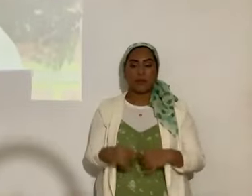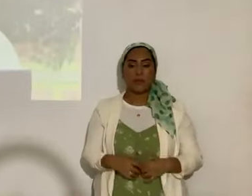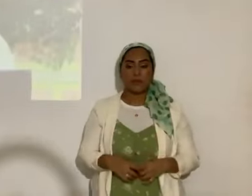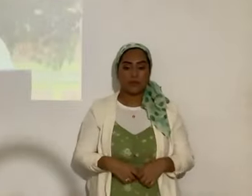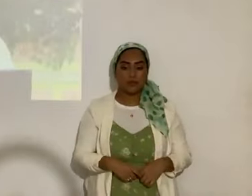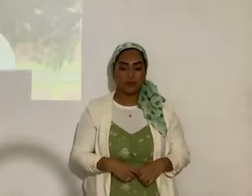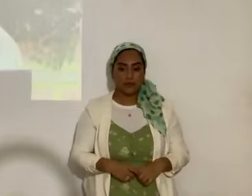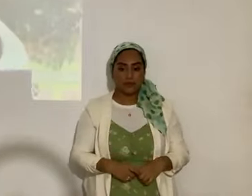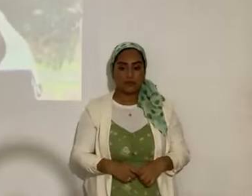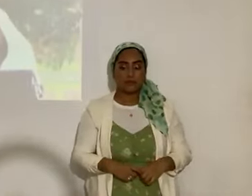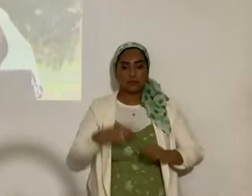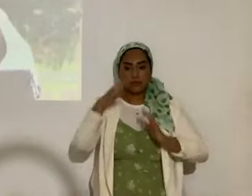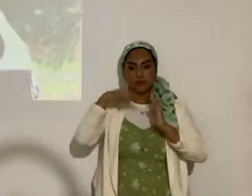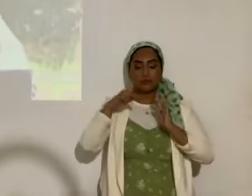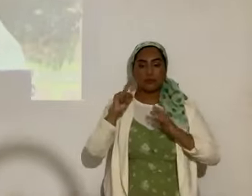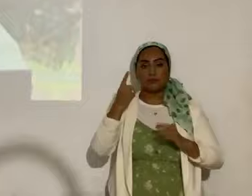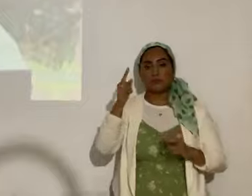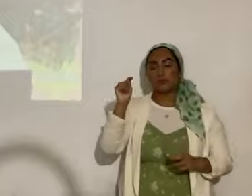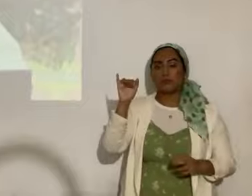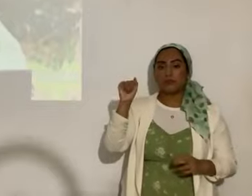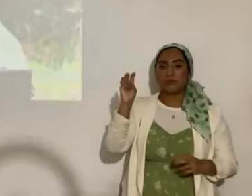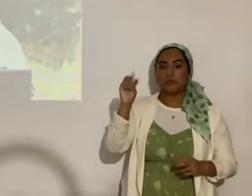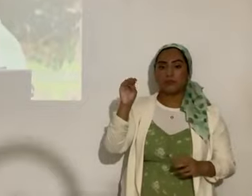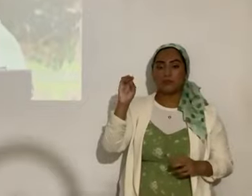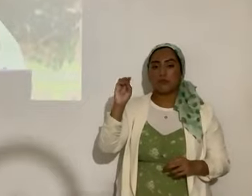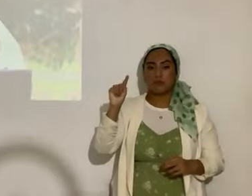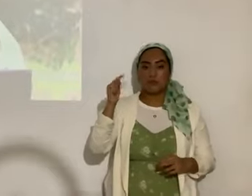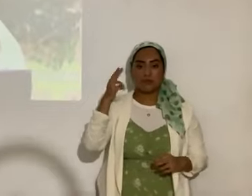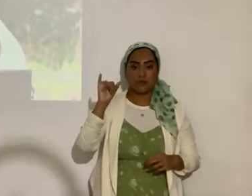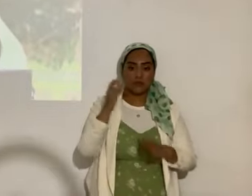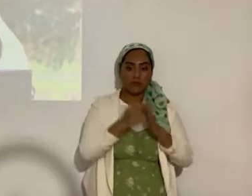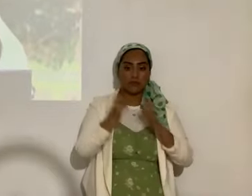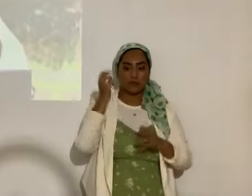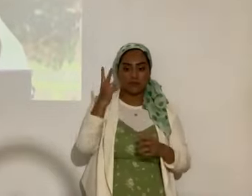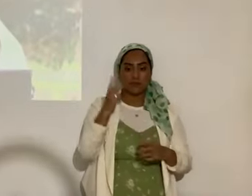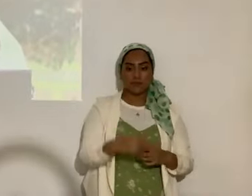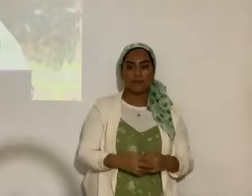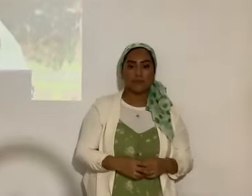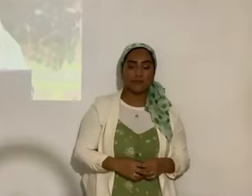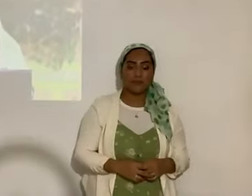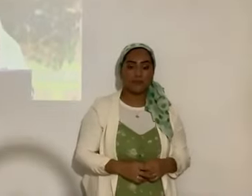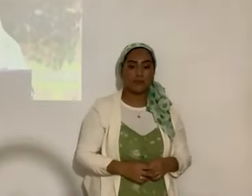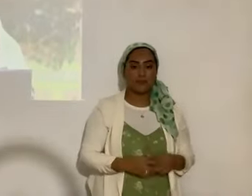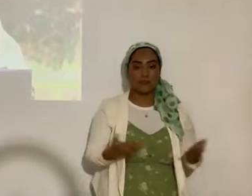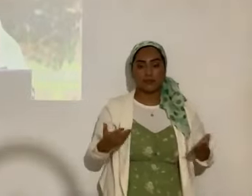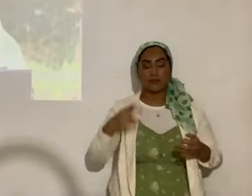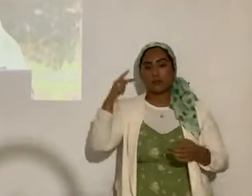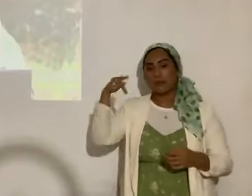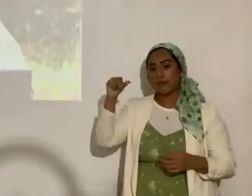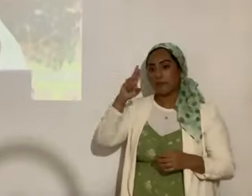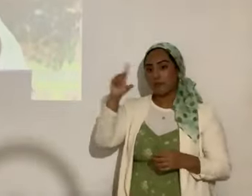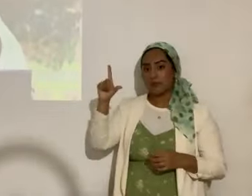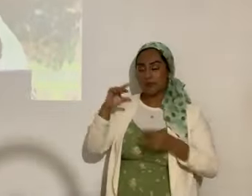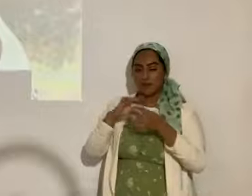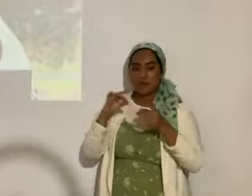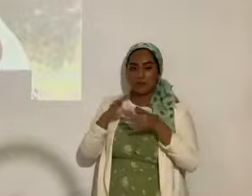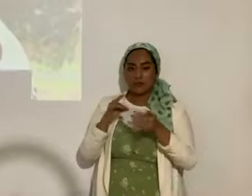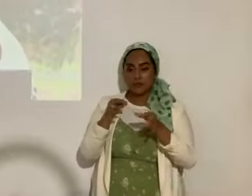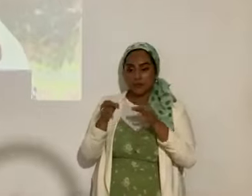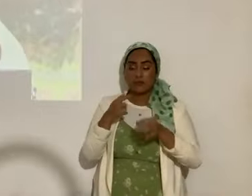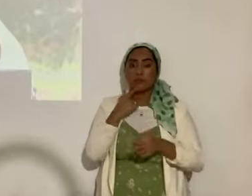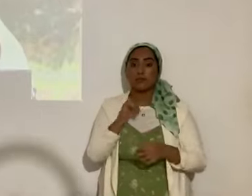vamos a leer primera de Timoteo ya lo tiene en el verso 12 dice así Aquí está hablando Pablo Saúl dice